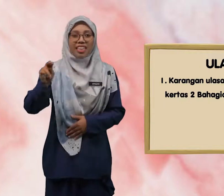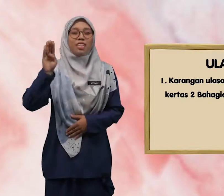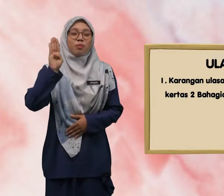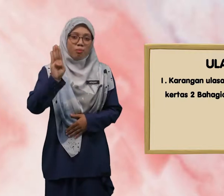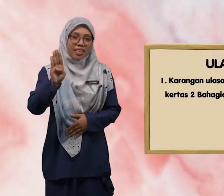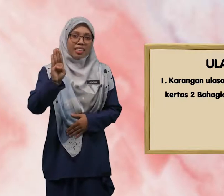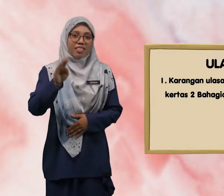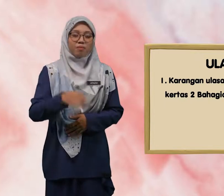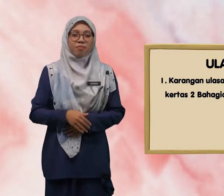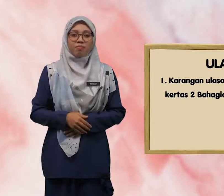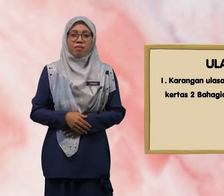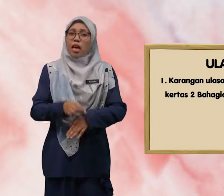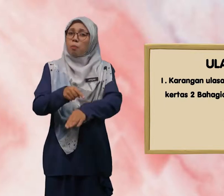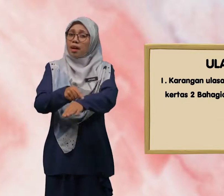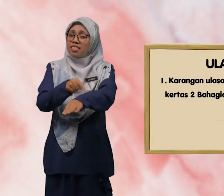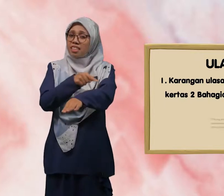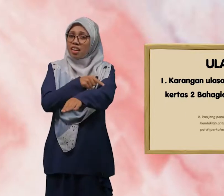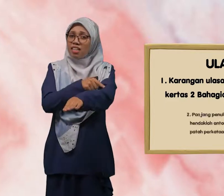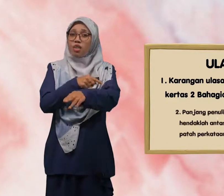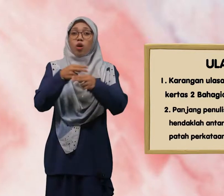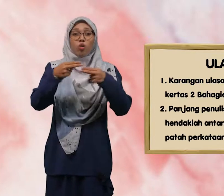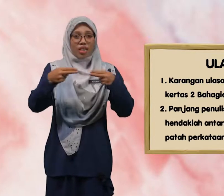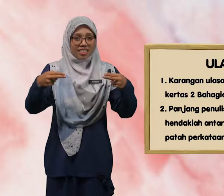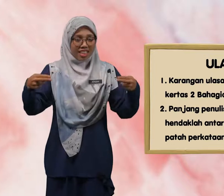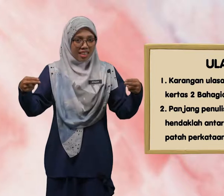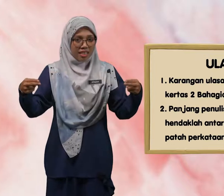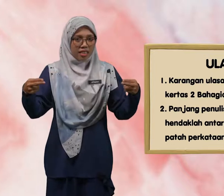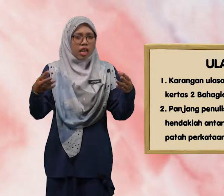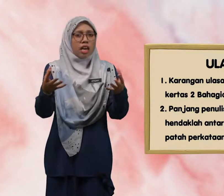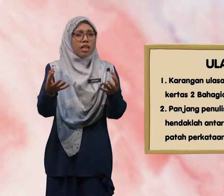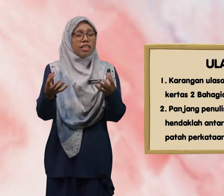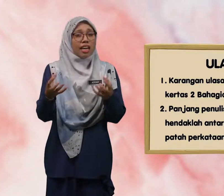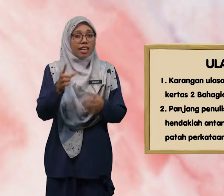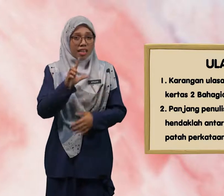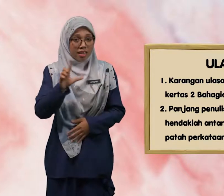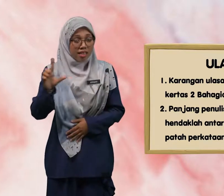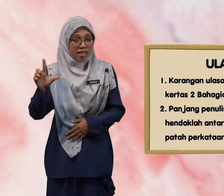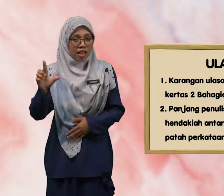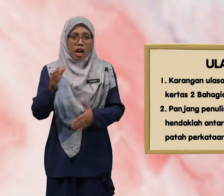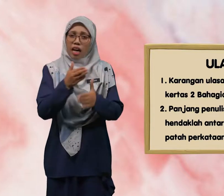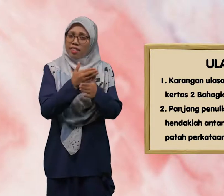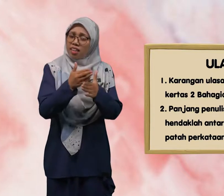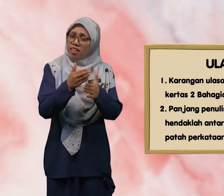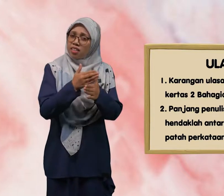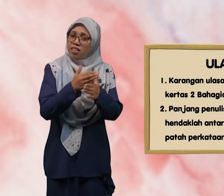B panjang ulasan hendaklah antara